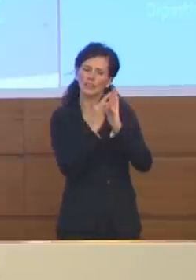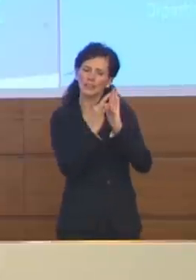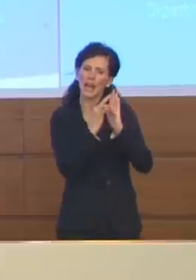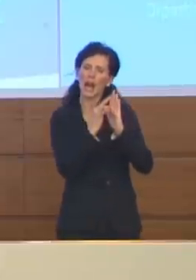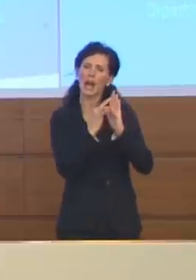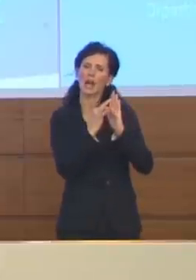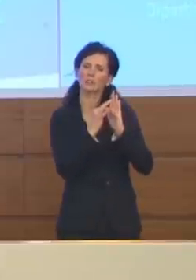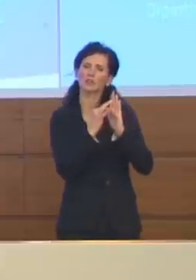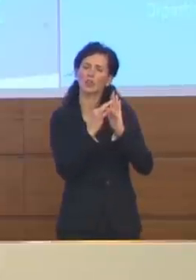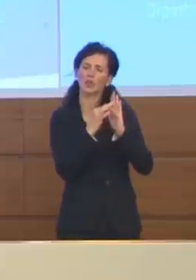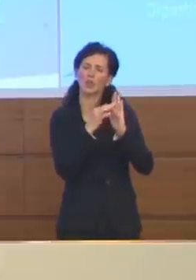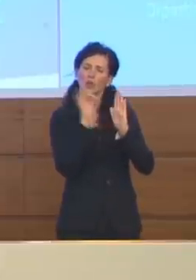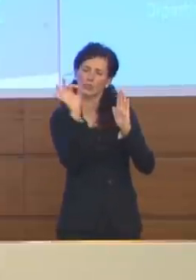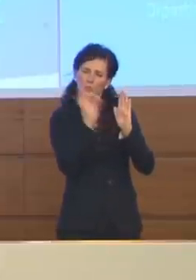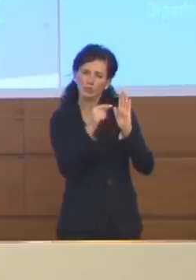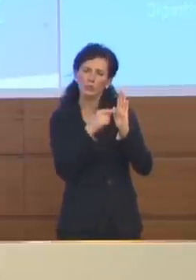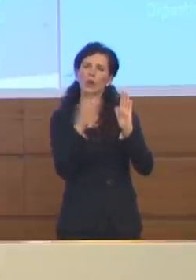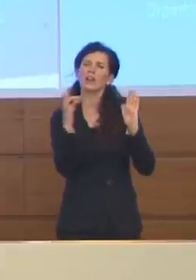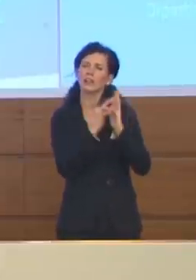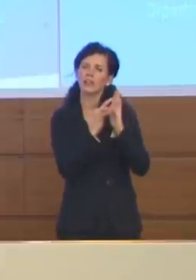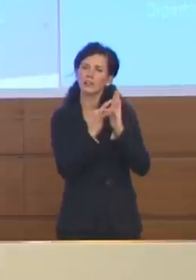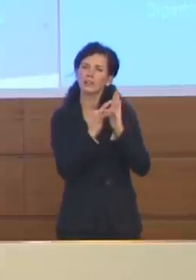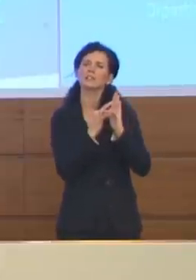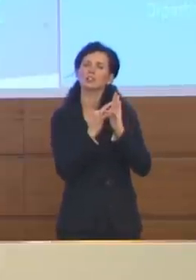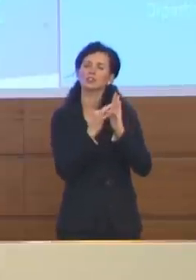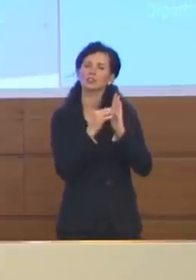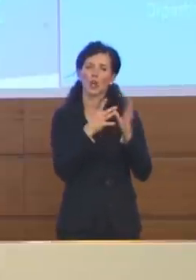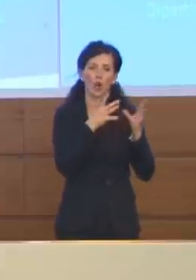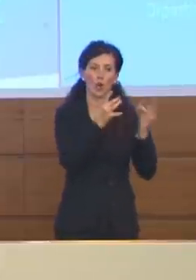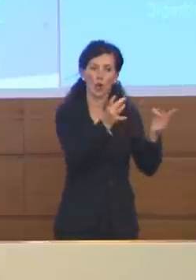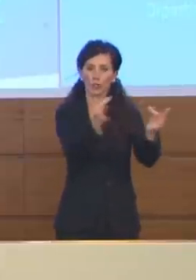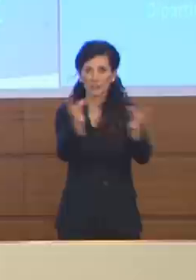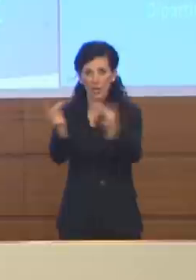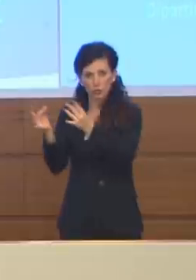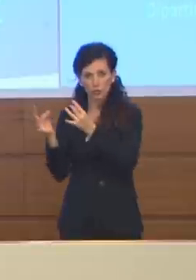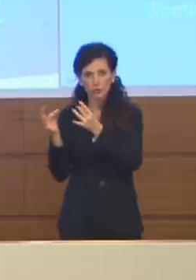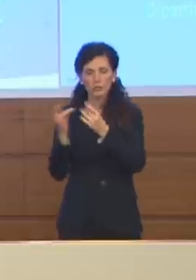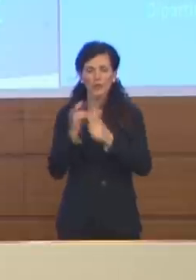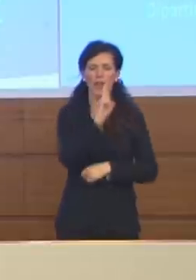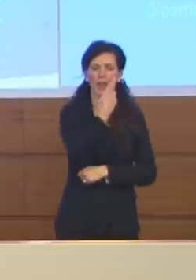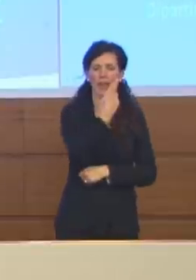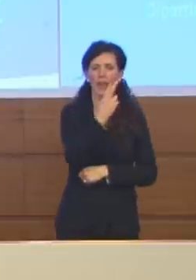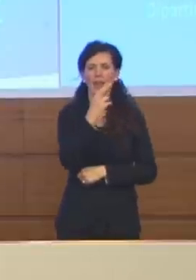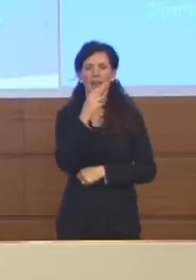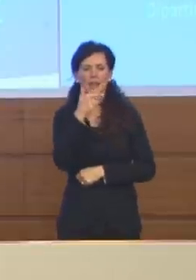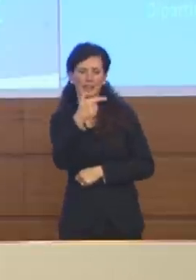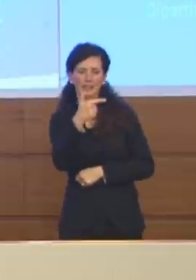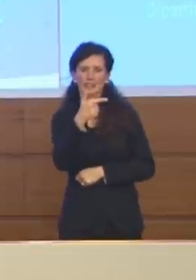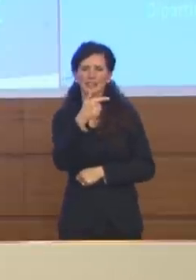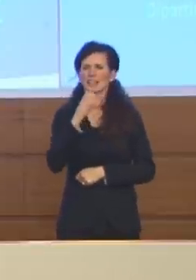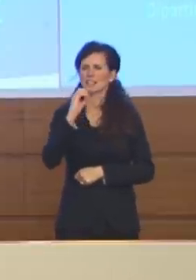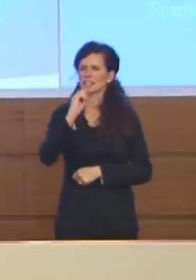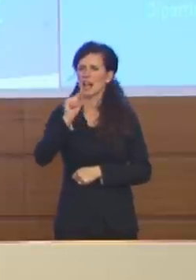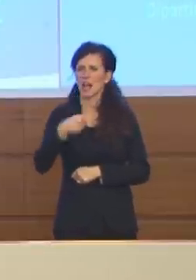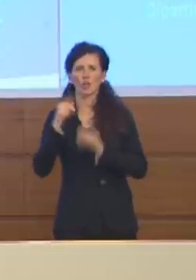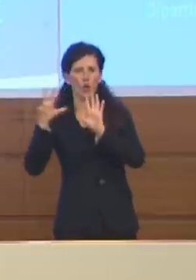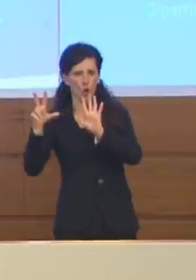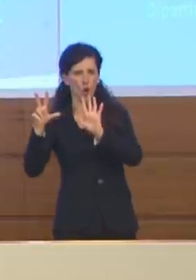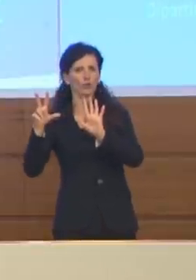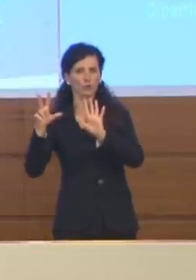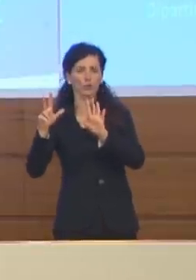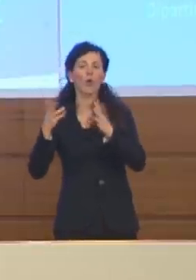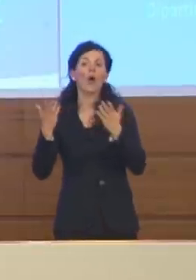indice di contagiosità attualizzato al tempo quindi una racconti di 08 il che